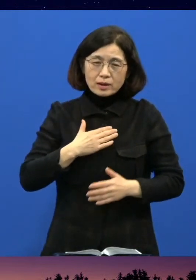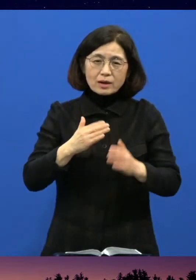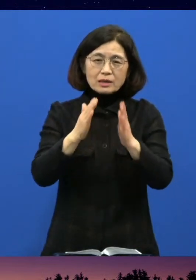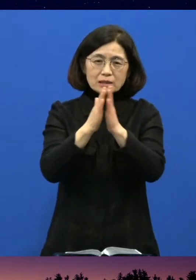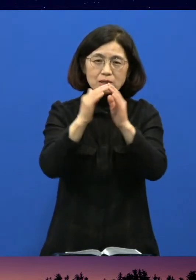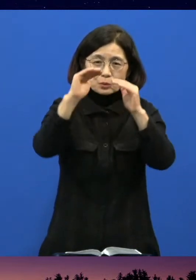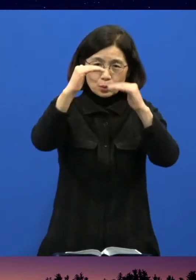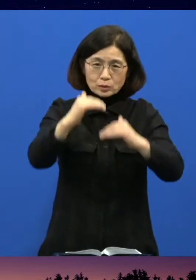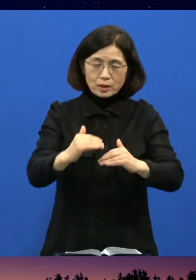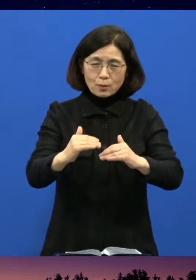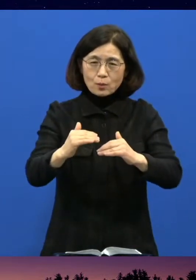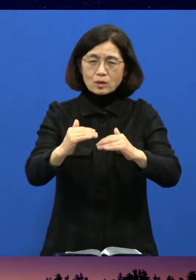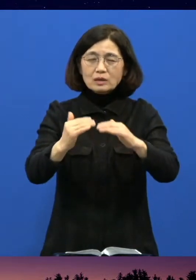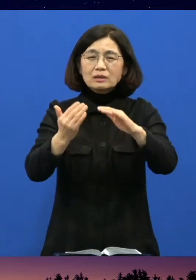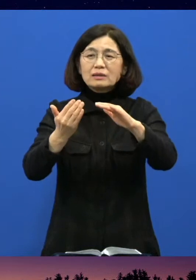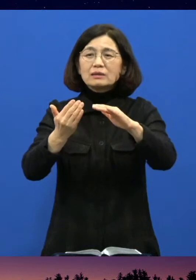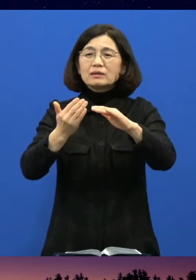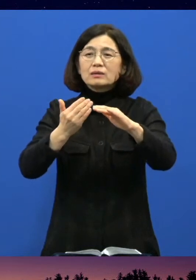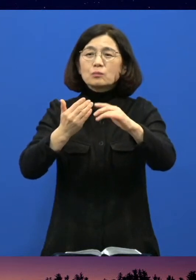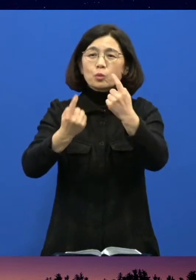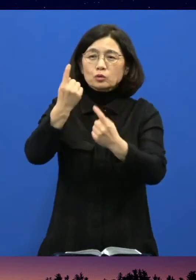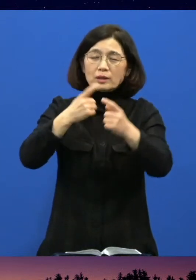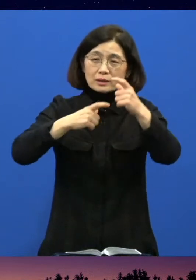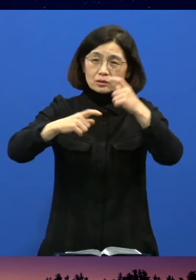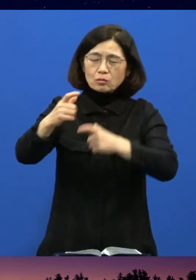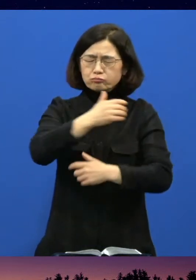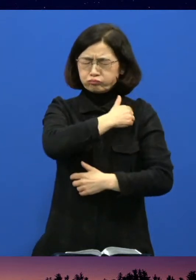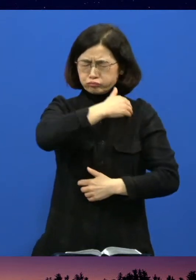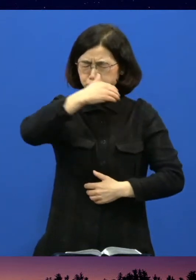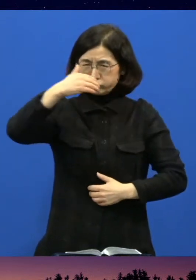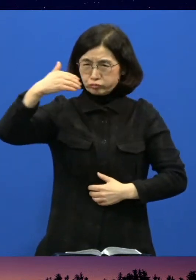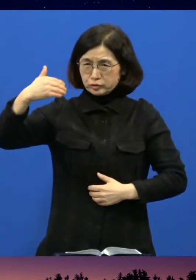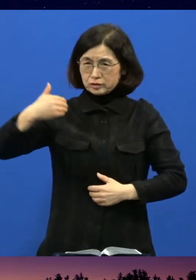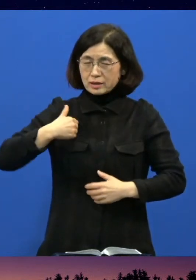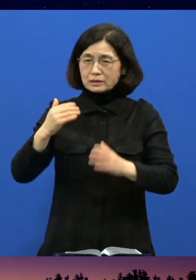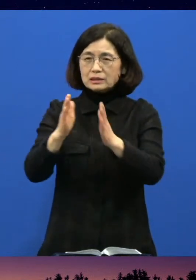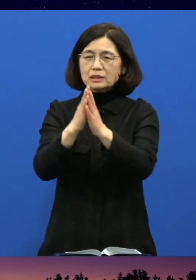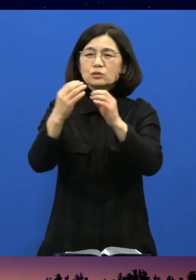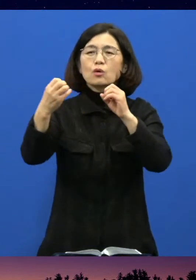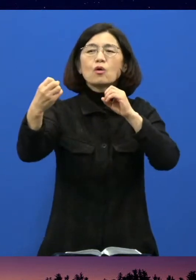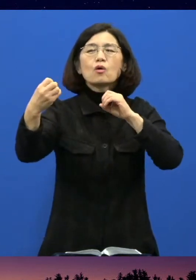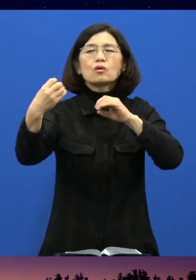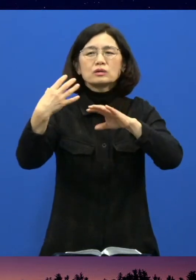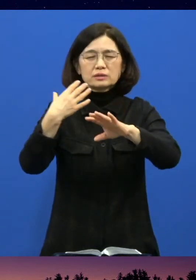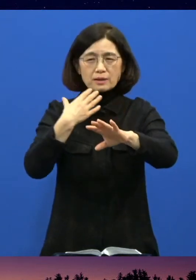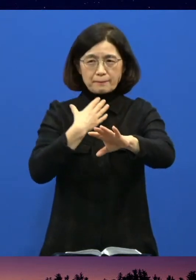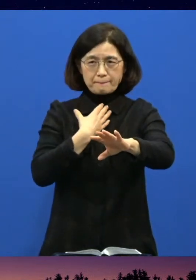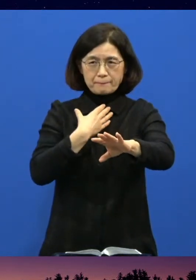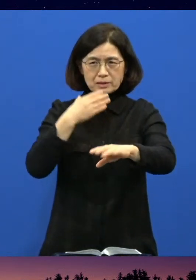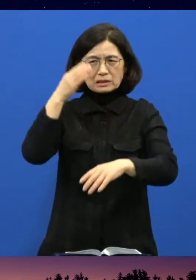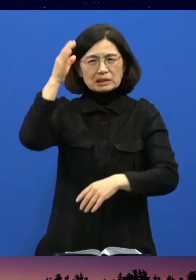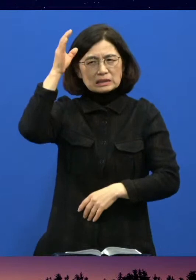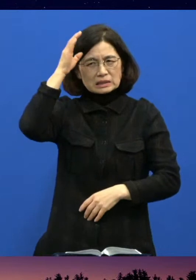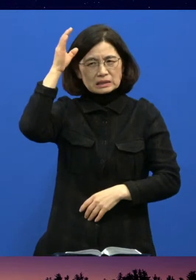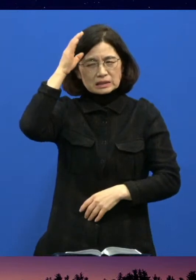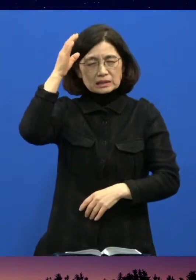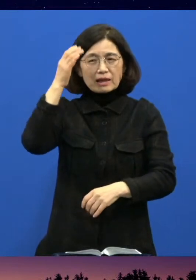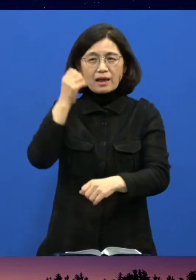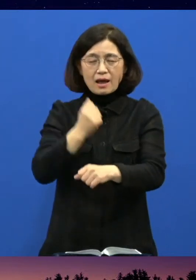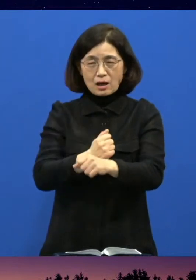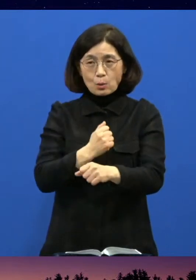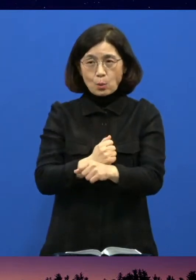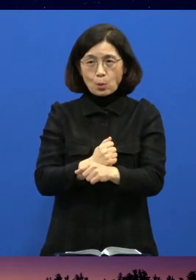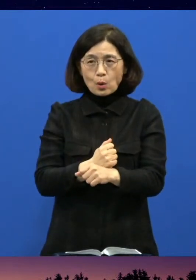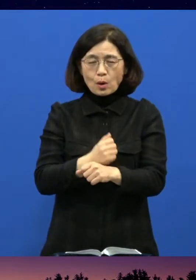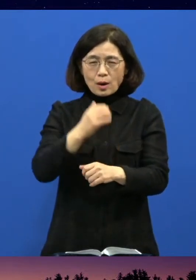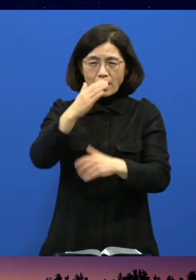것들로 하나님께서 응답하시는 그 역사를 기대하면서 오늘 하나님